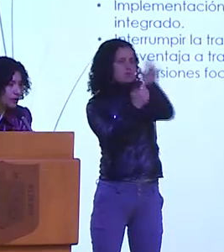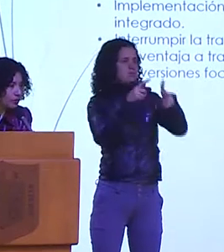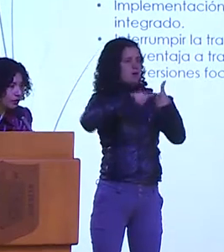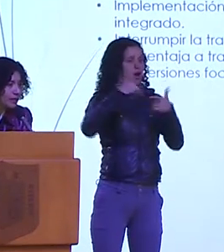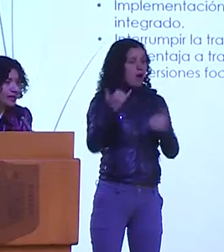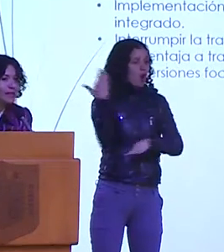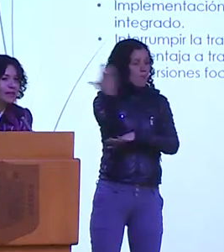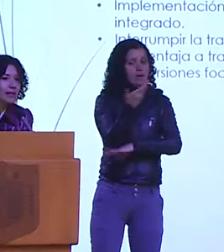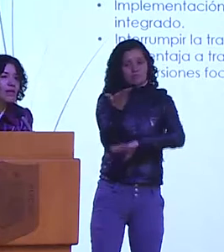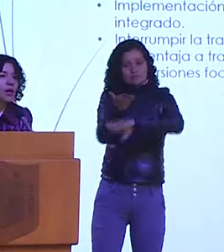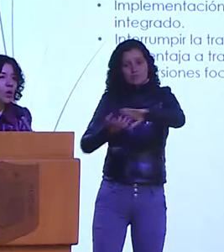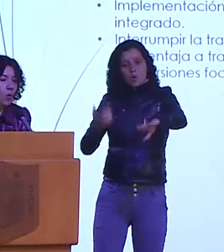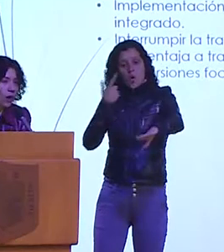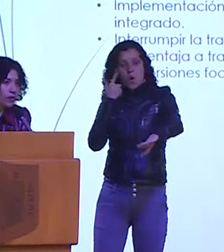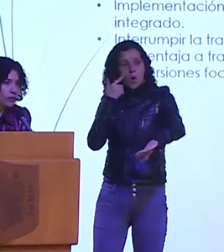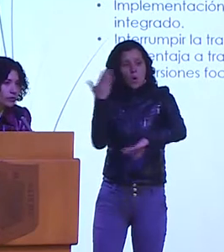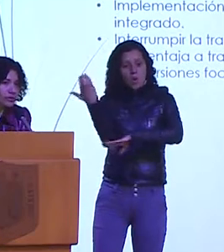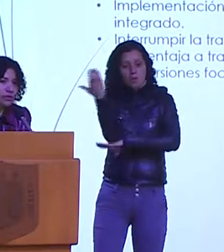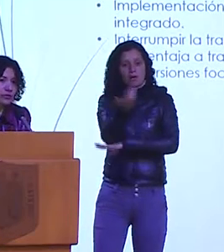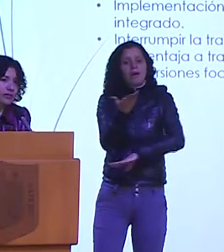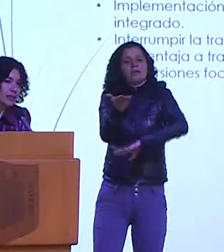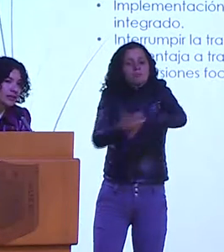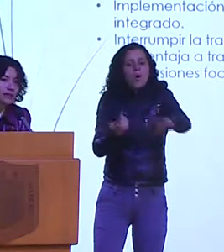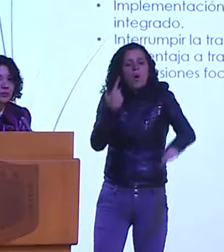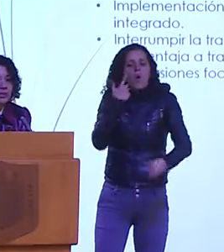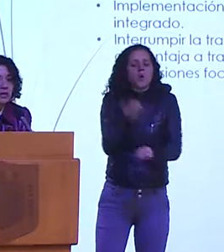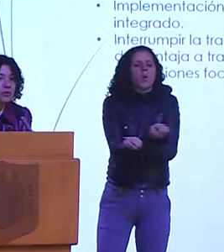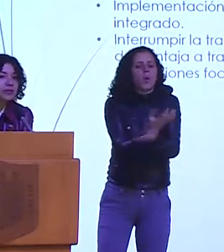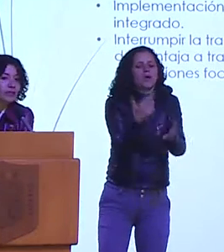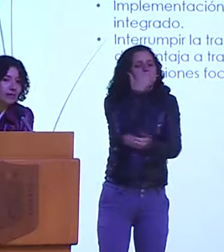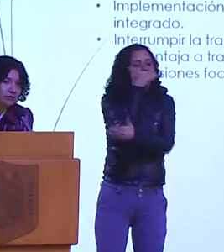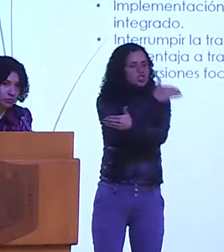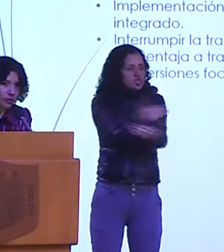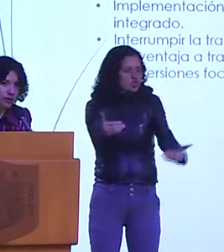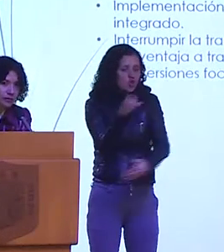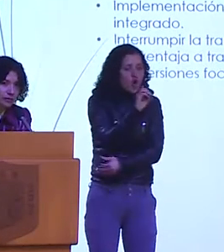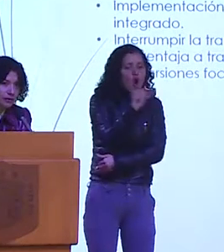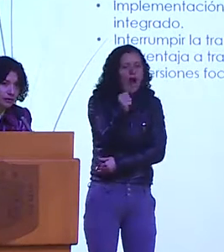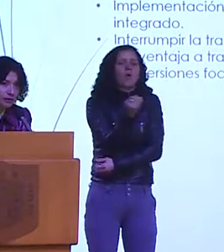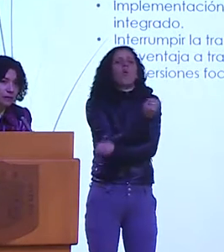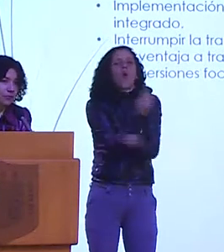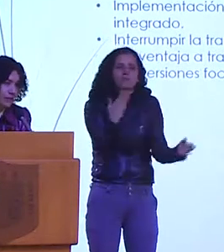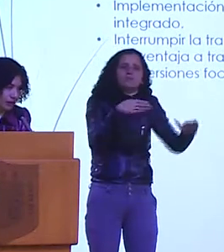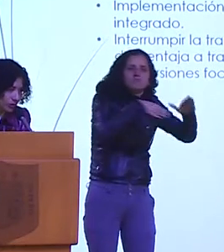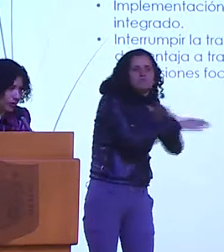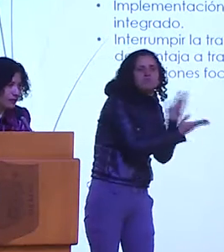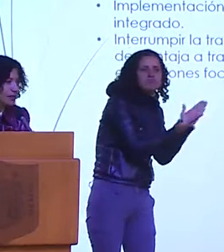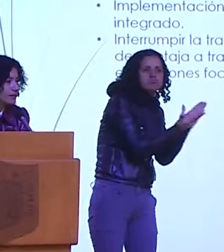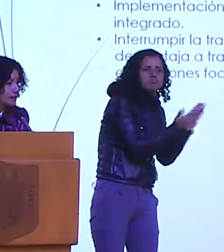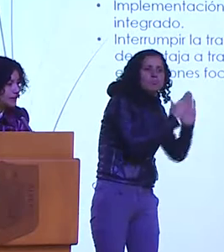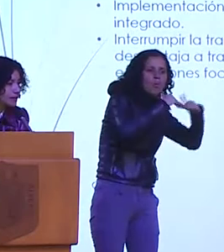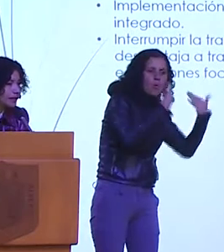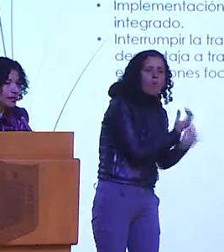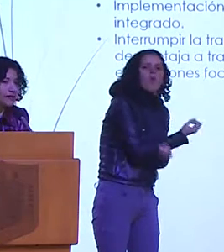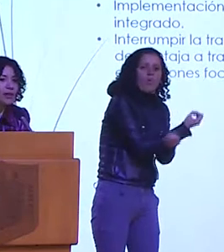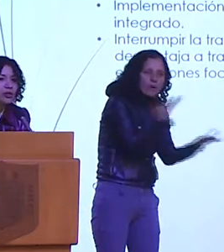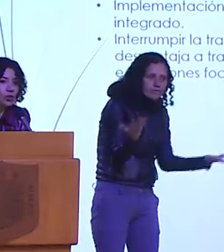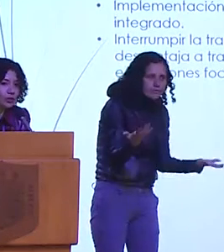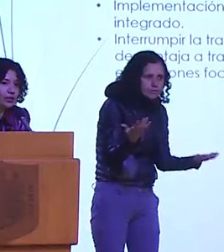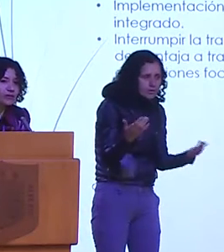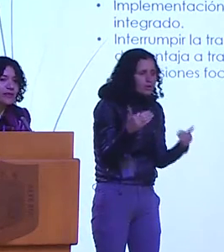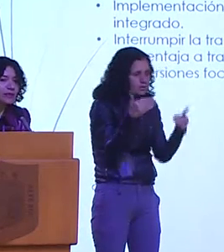en este momento que digan cuántos niños y niñas, por ejemplo, están en las escuelas. Niños que tienen